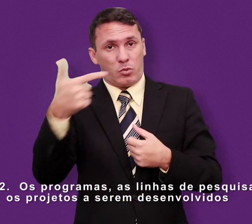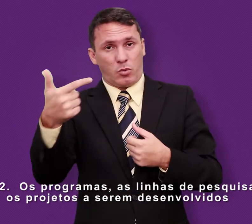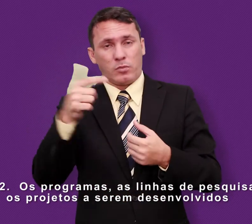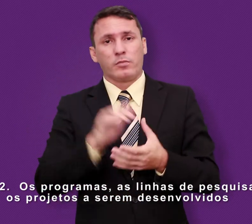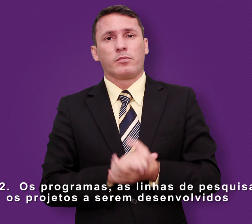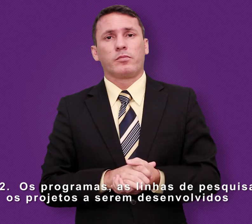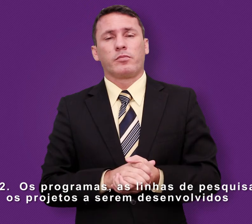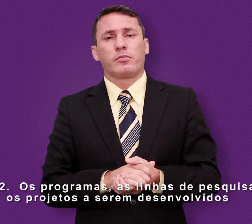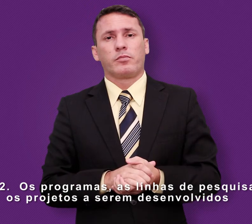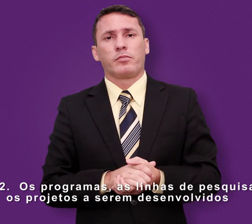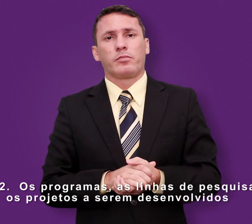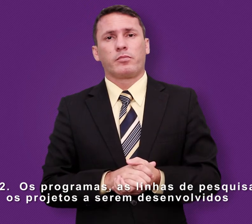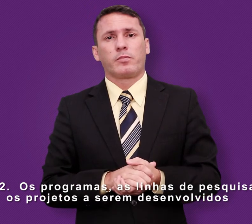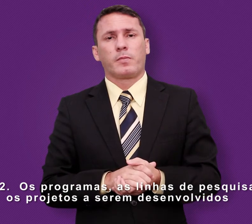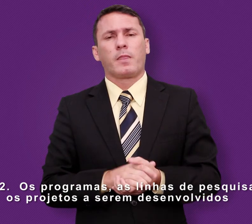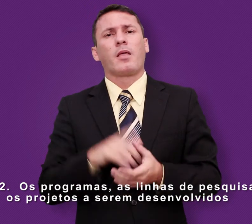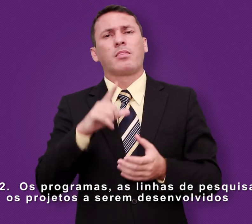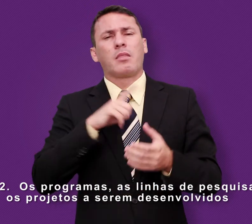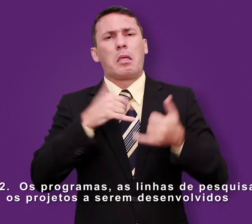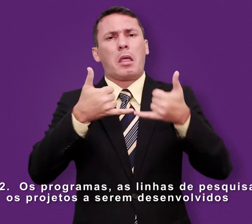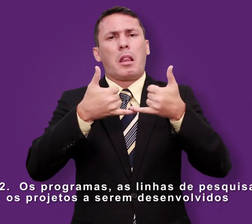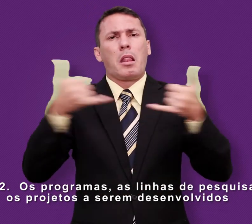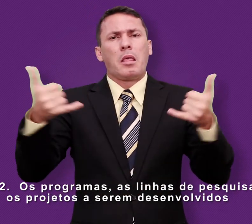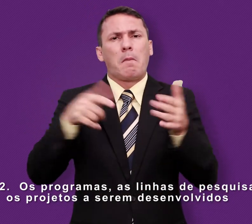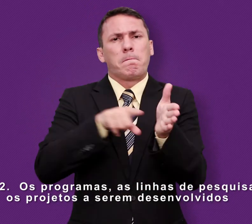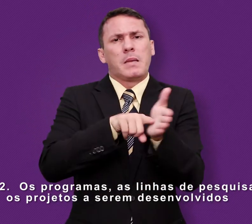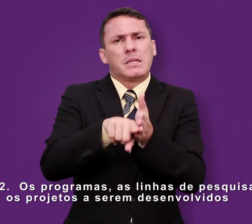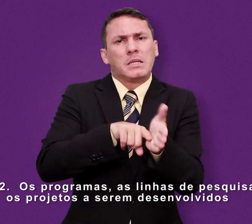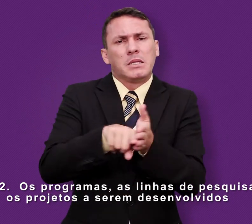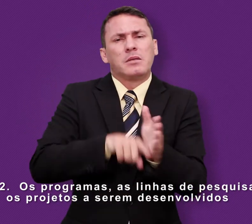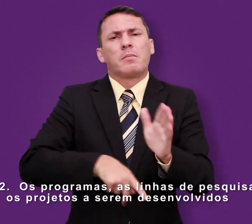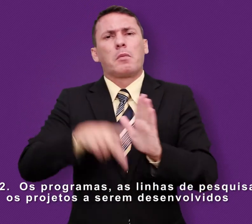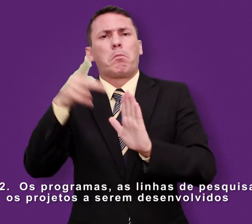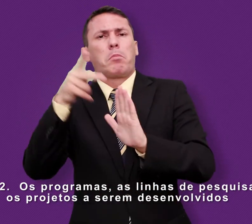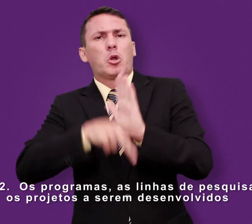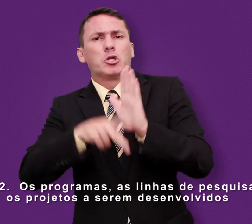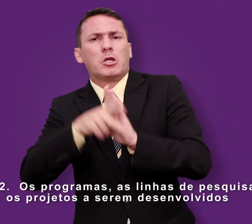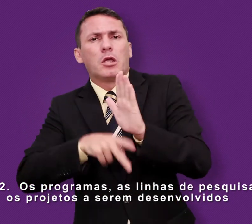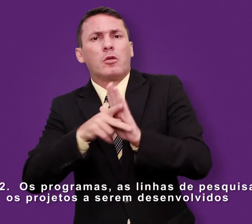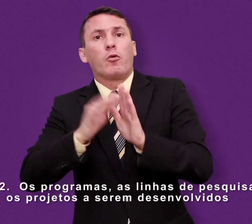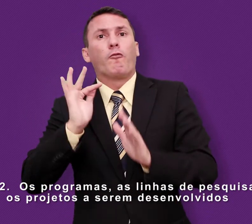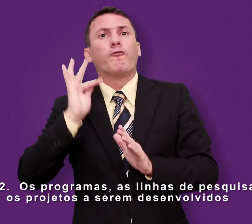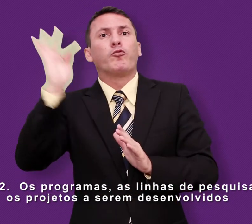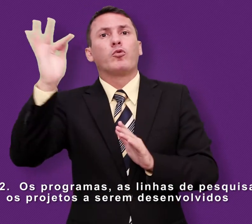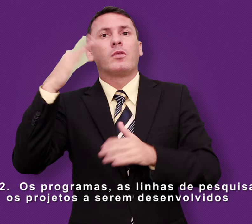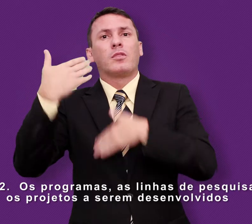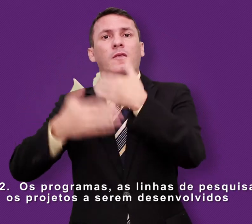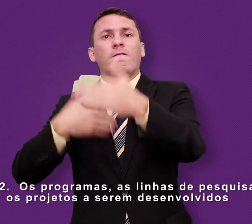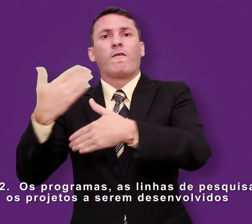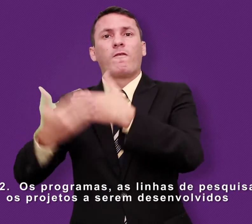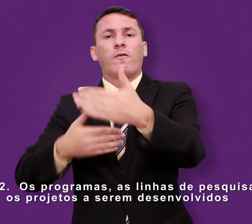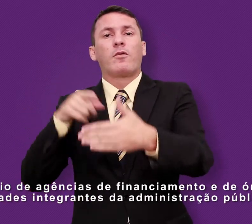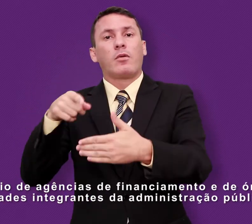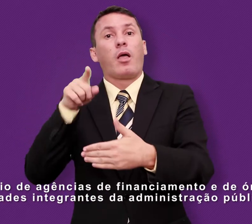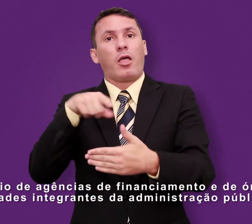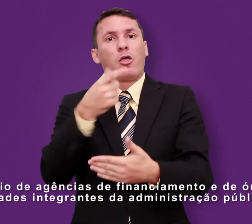Artigo 72. Os programas, as linhas de pesquisas e os projetos a serem desenvolvidos com o apoio